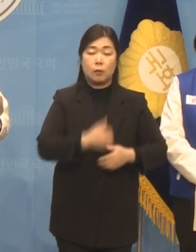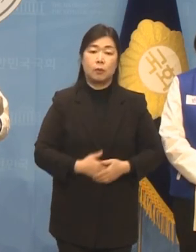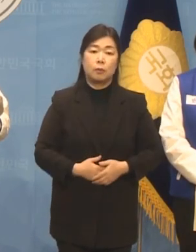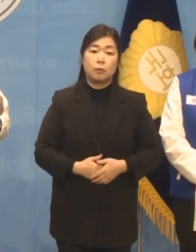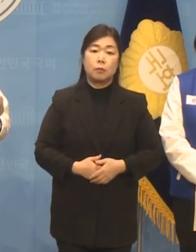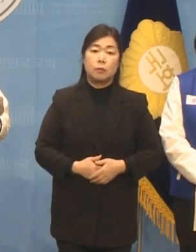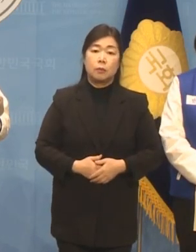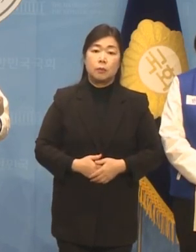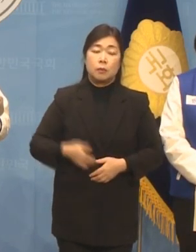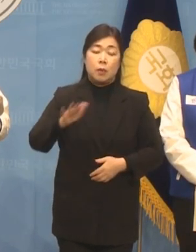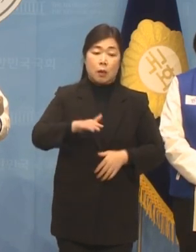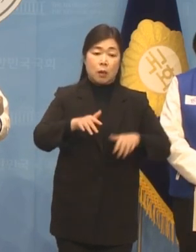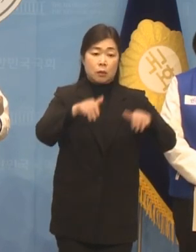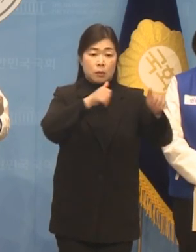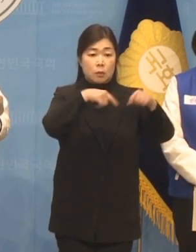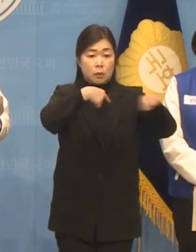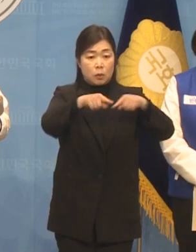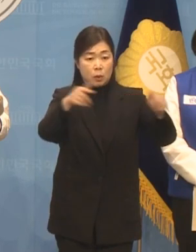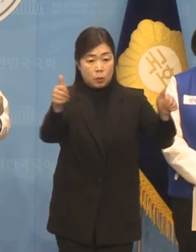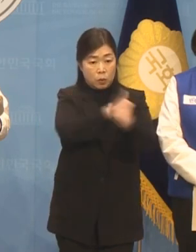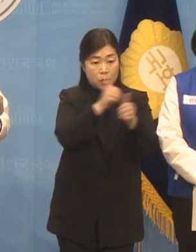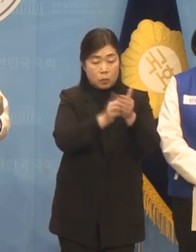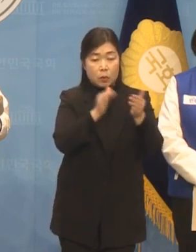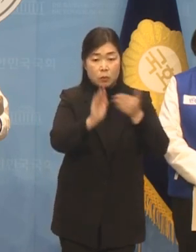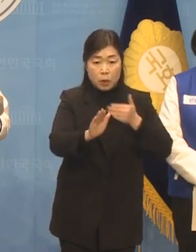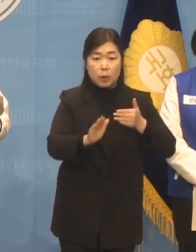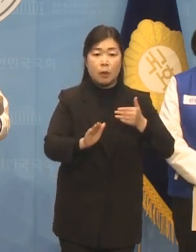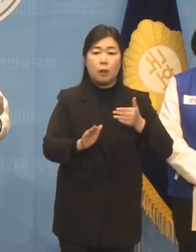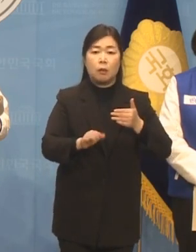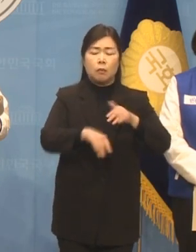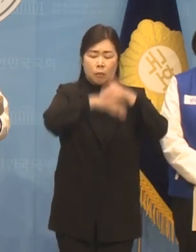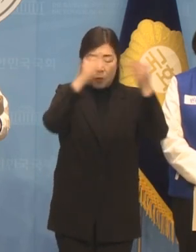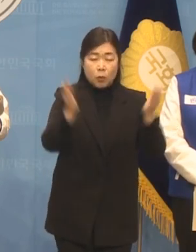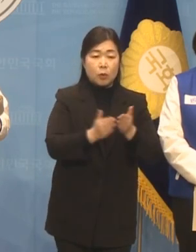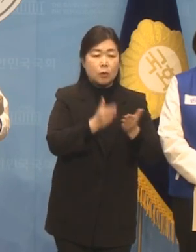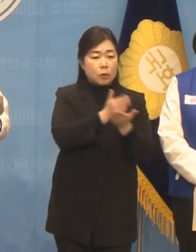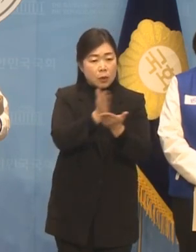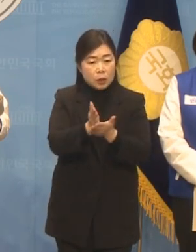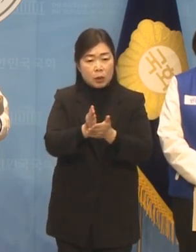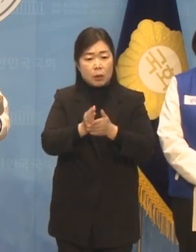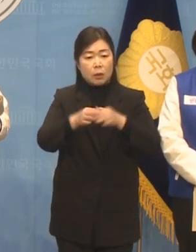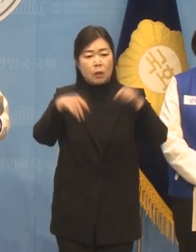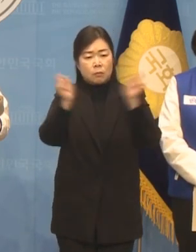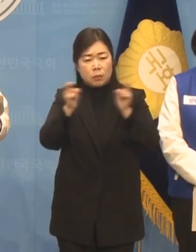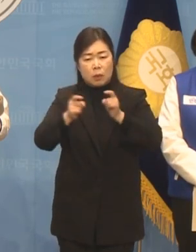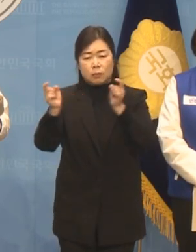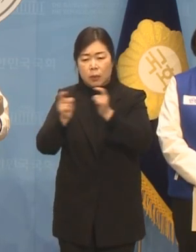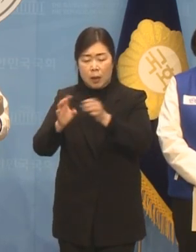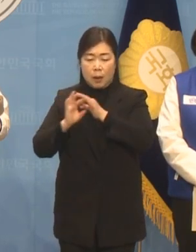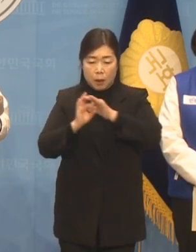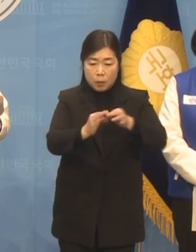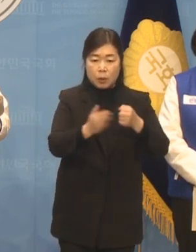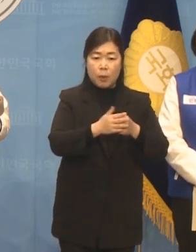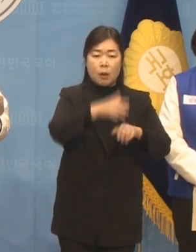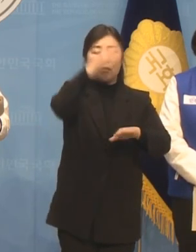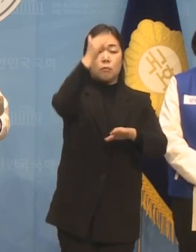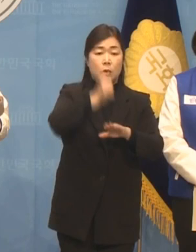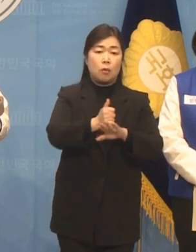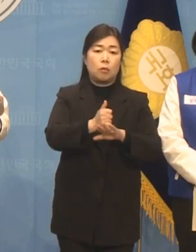있었으나 정권 교체 후 정쟁의 대상이 되면서 모든 것이 무산되는 사례가 반복되어